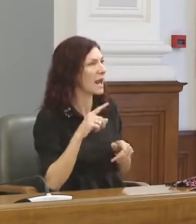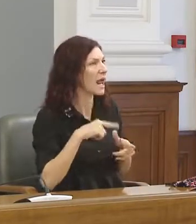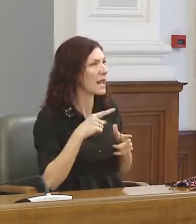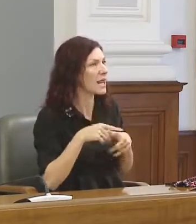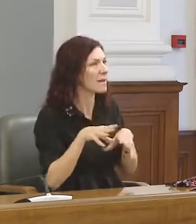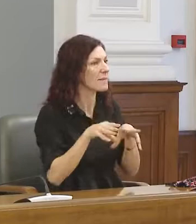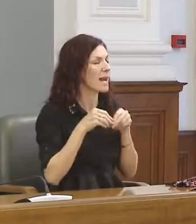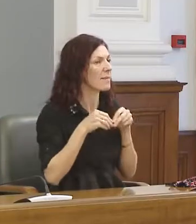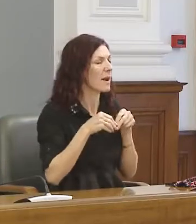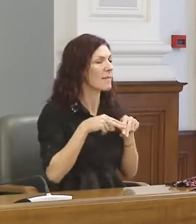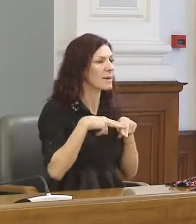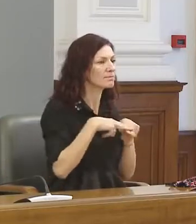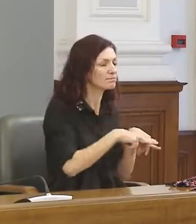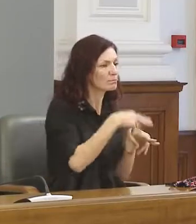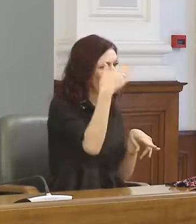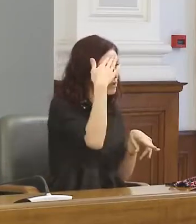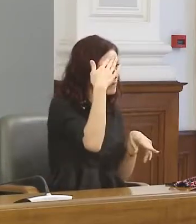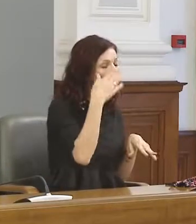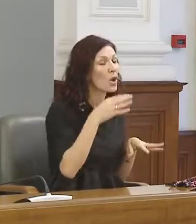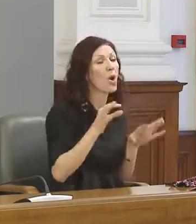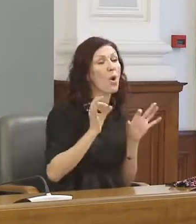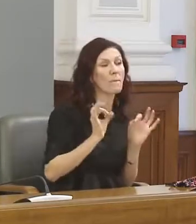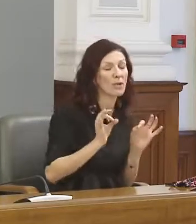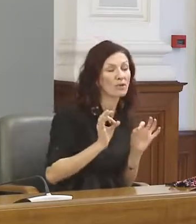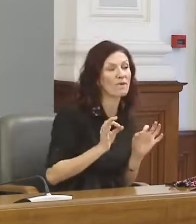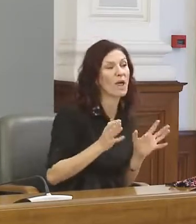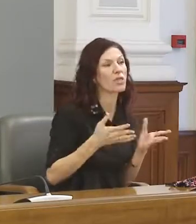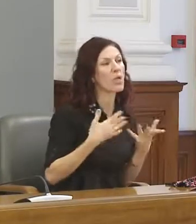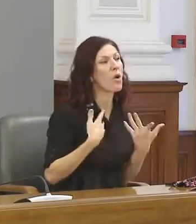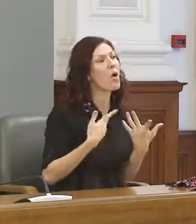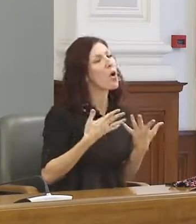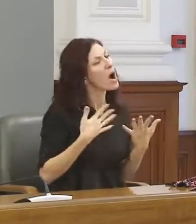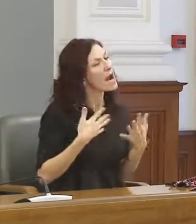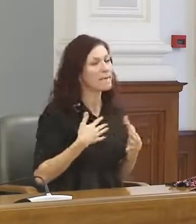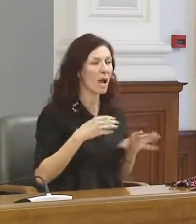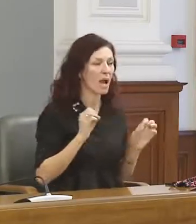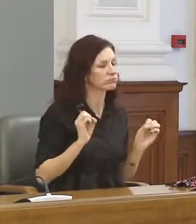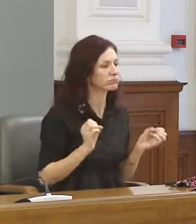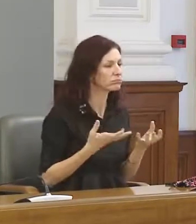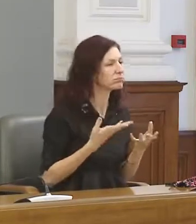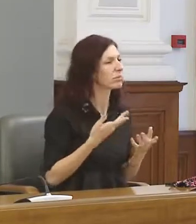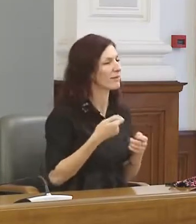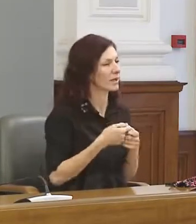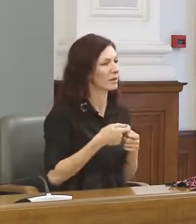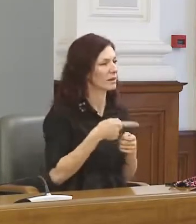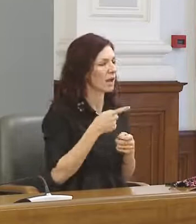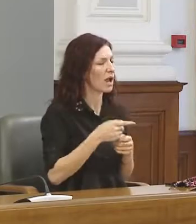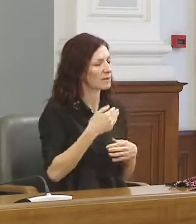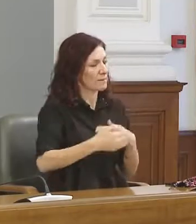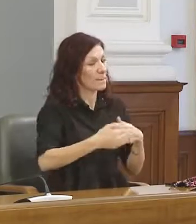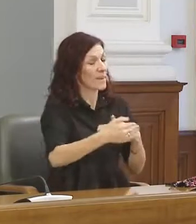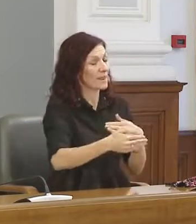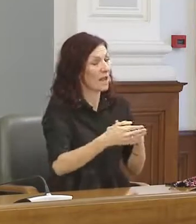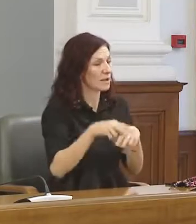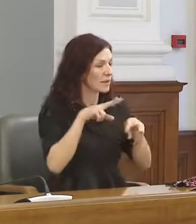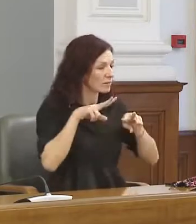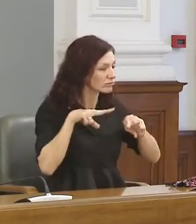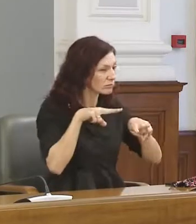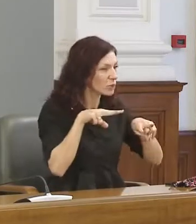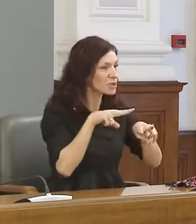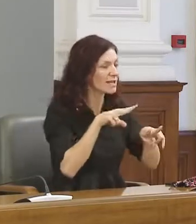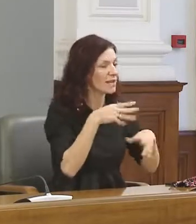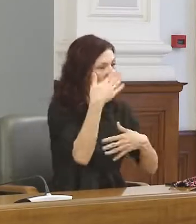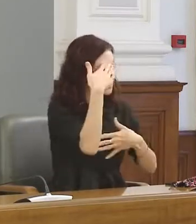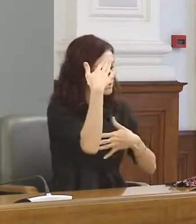случаите, обикновено се минава и такива тестове имат в дефиницията на заболяването.